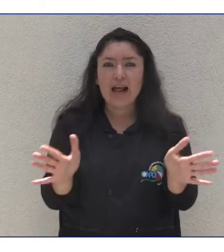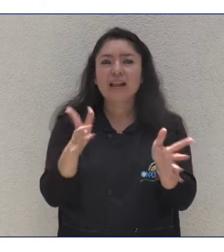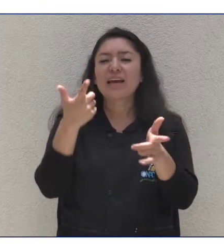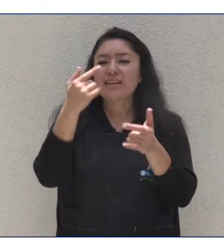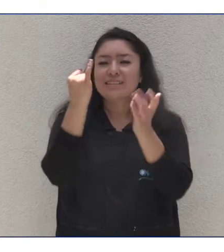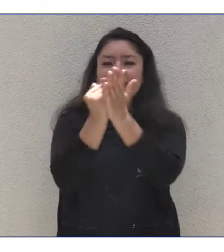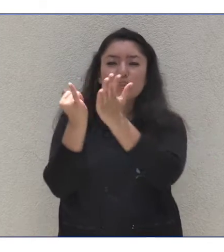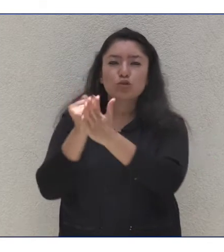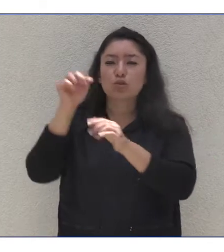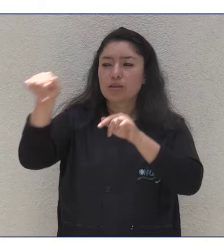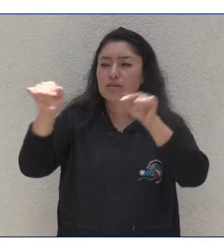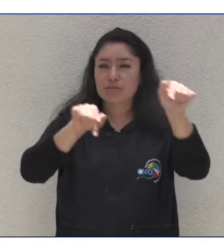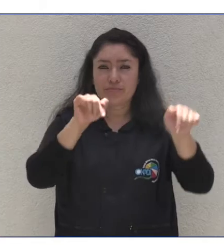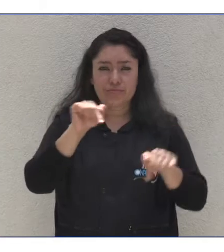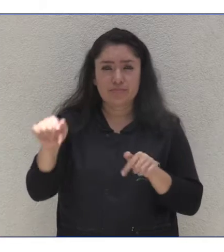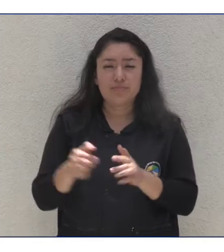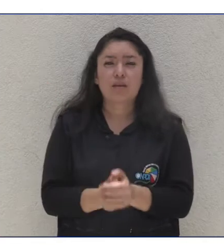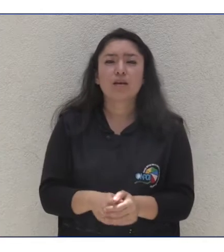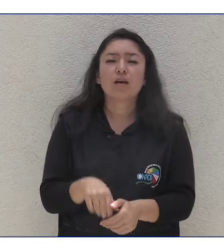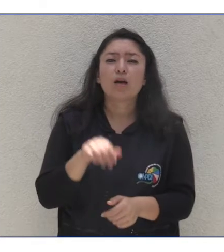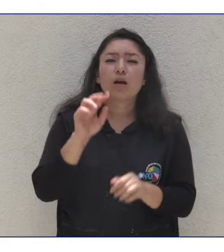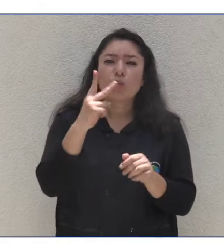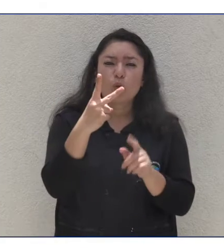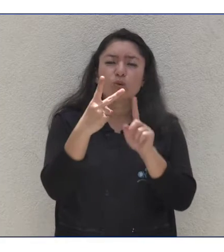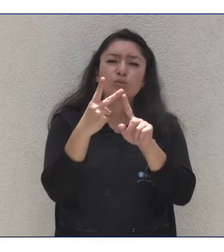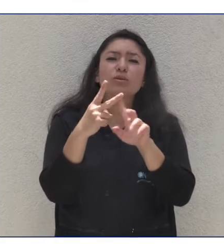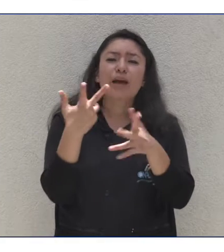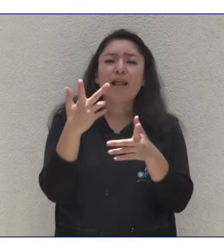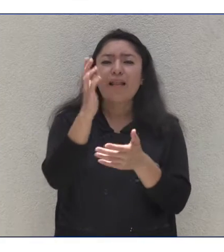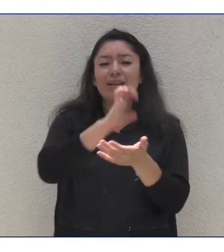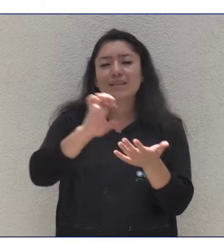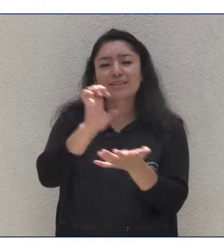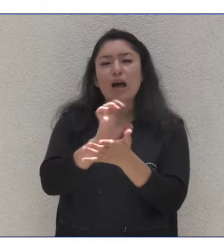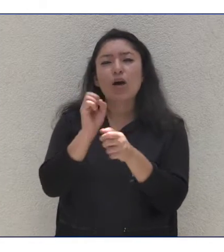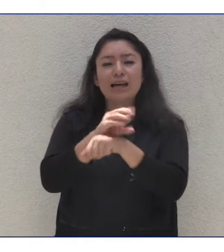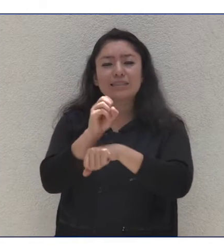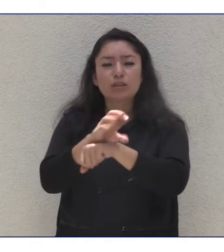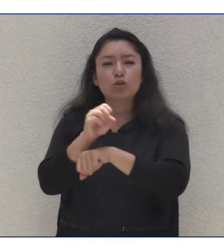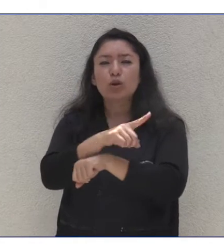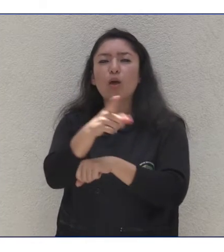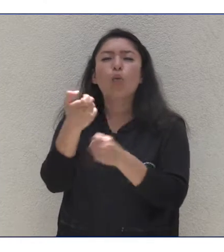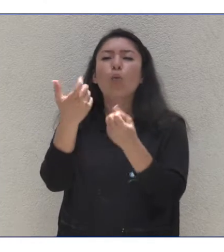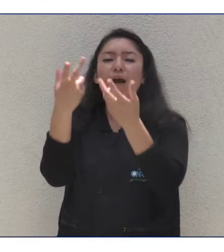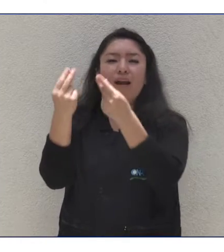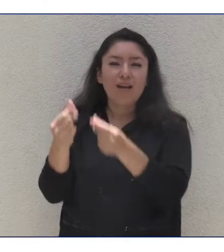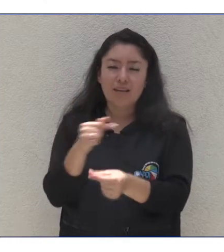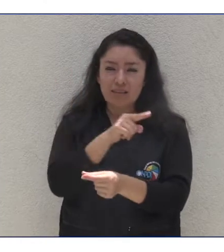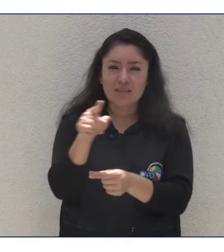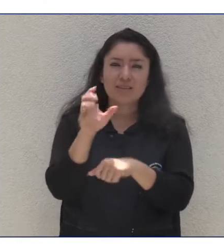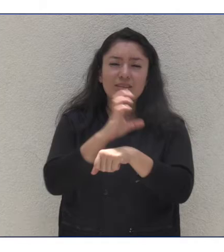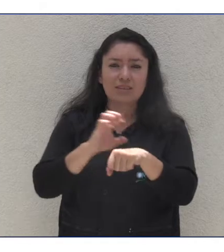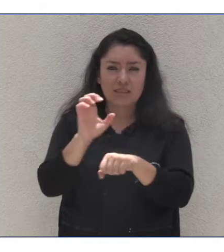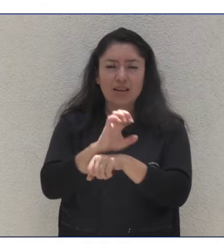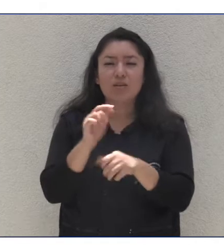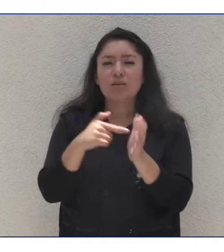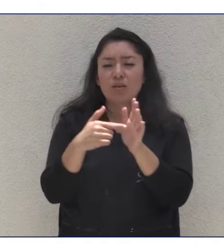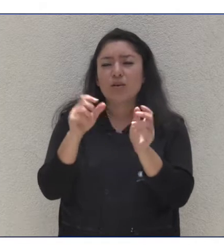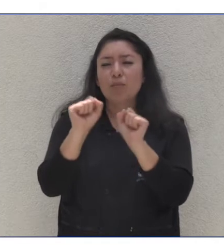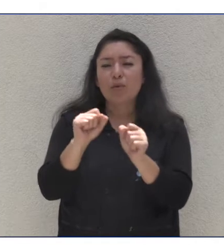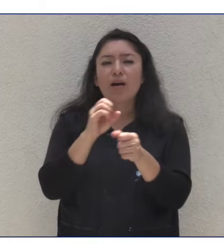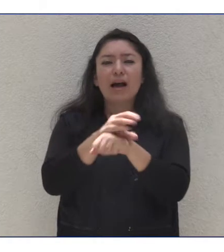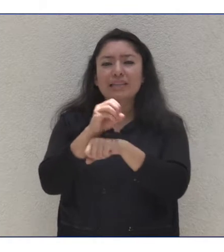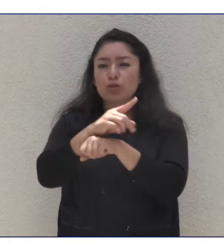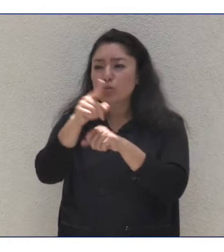instituciones descentralizadas. 2. El listado de asesores con sus respectivas remuneraciones de cada una de las instituciones